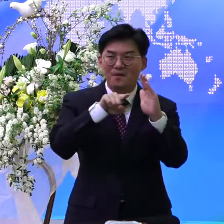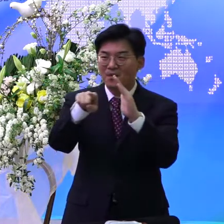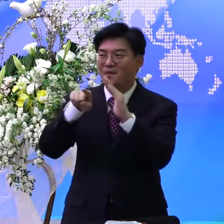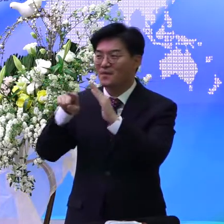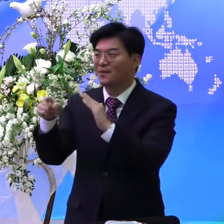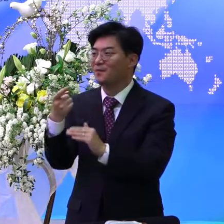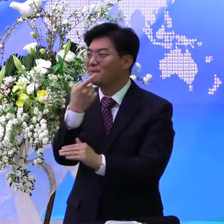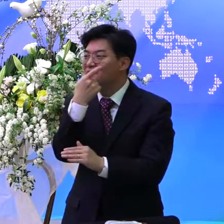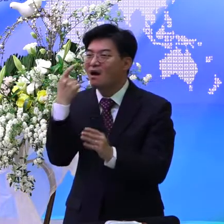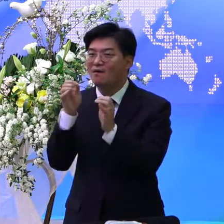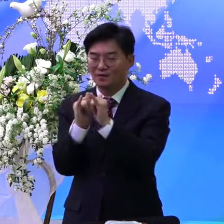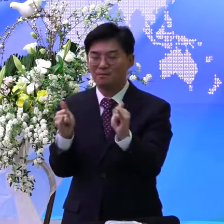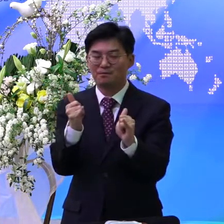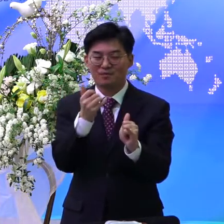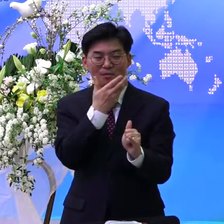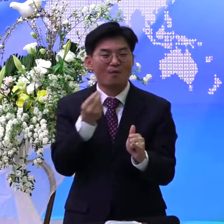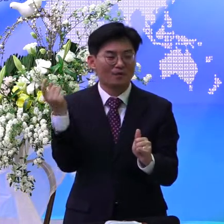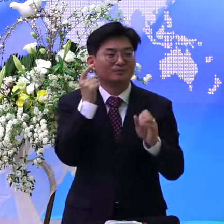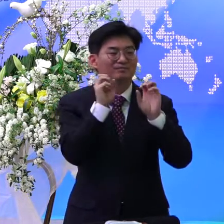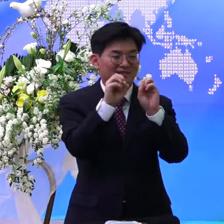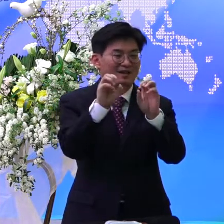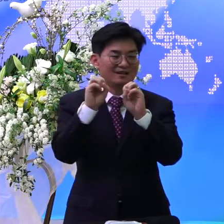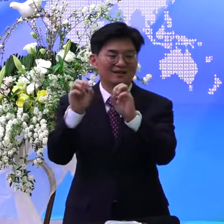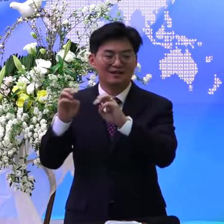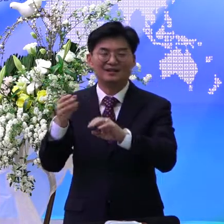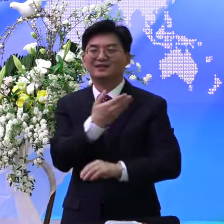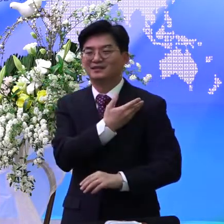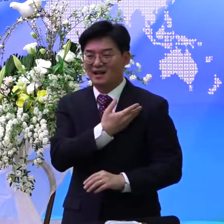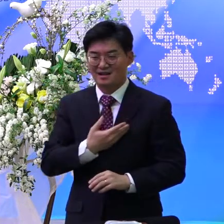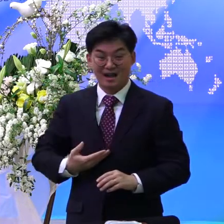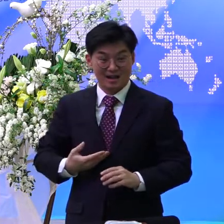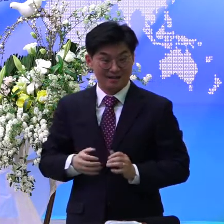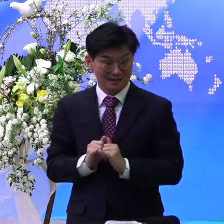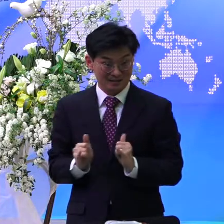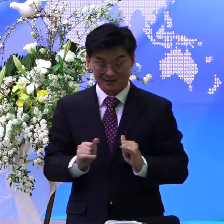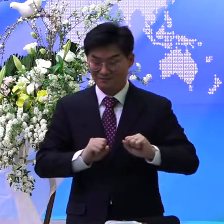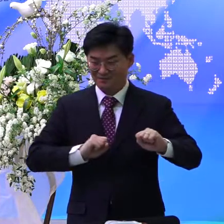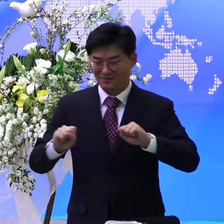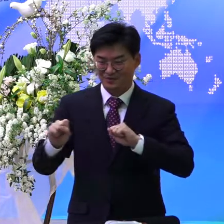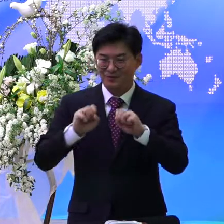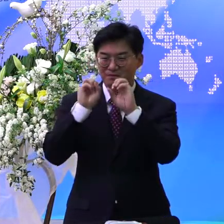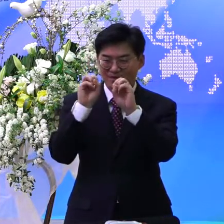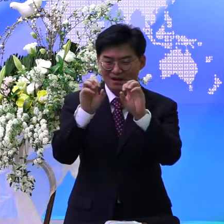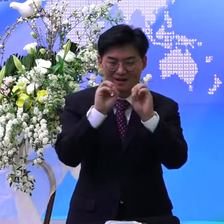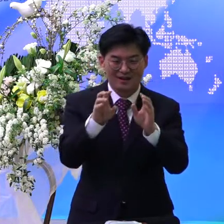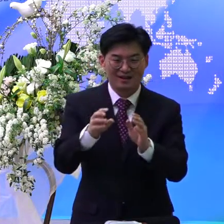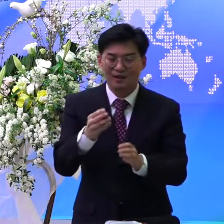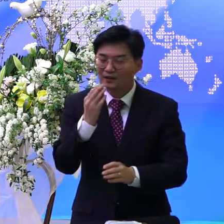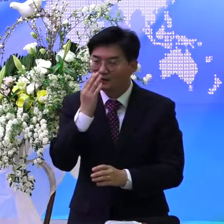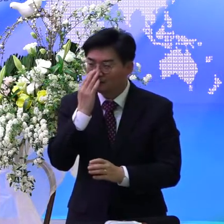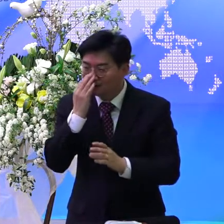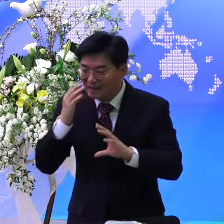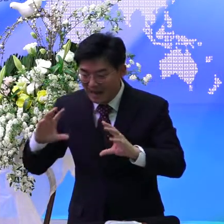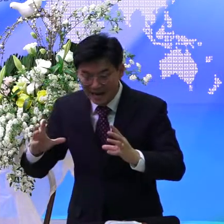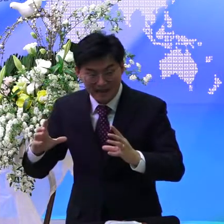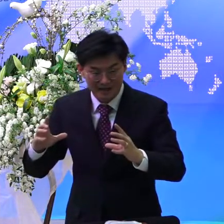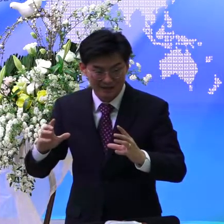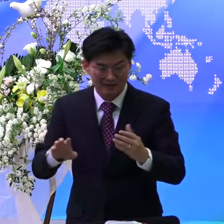삶을 살았습니다. 그리고 예루살렘을 떠나서 온 유대로 그리고 사마리아로 땅끝까지